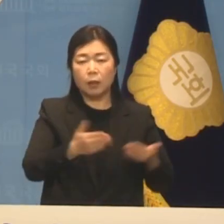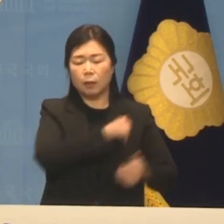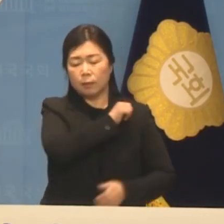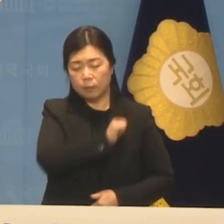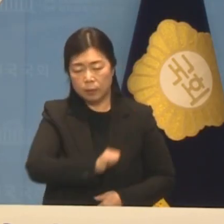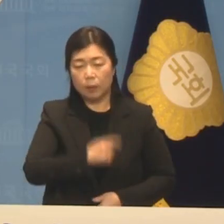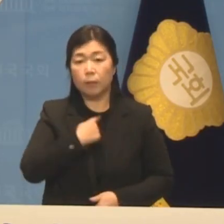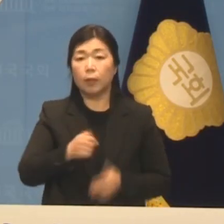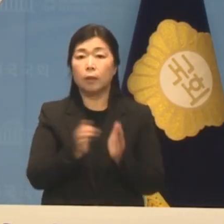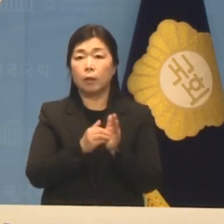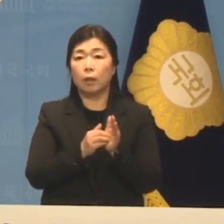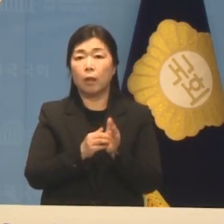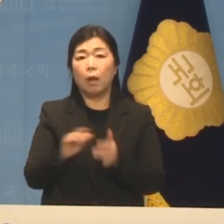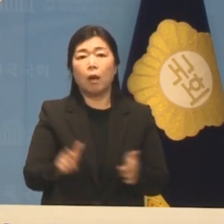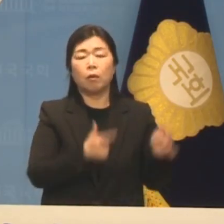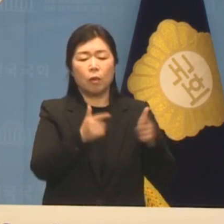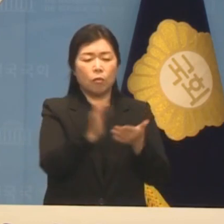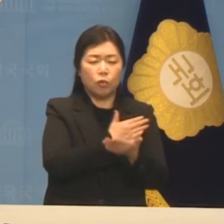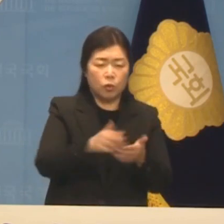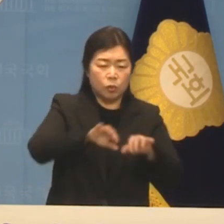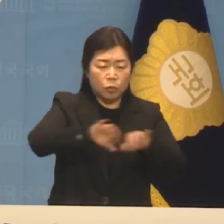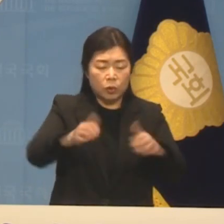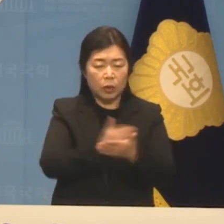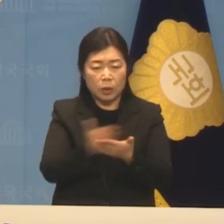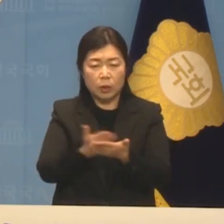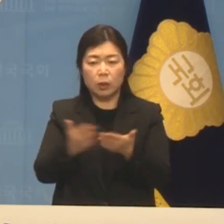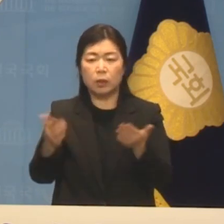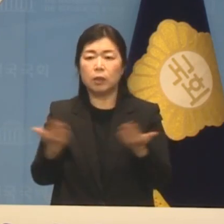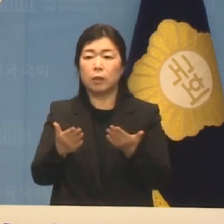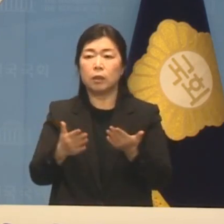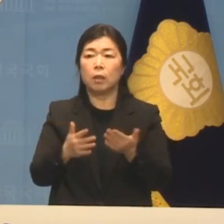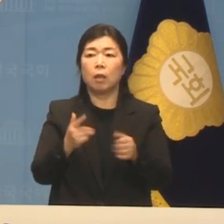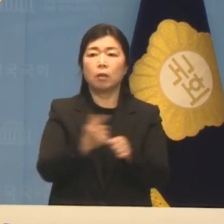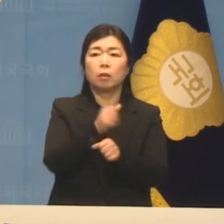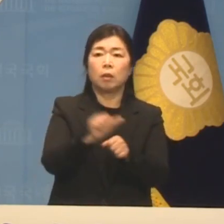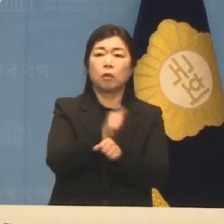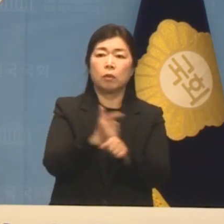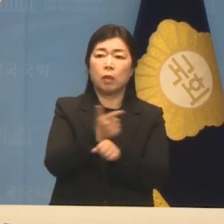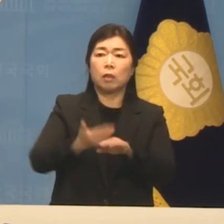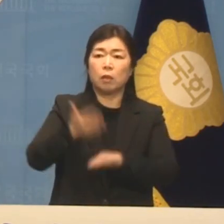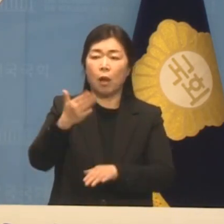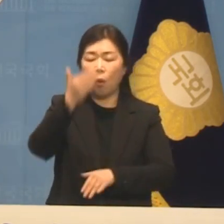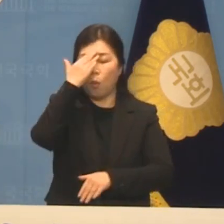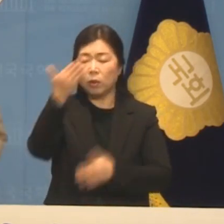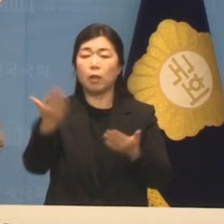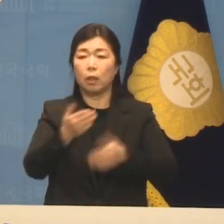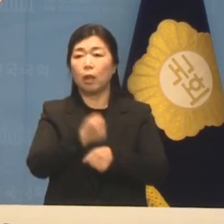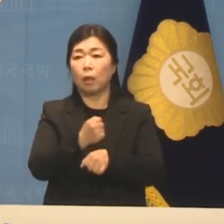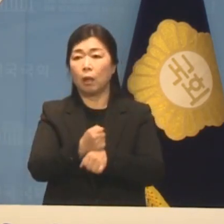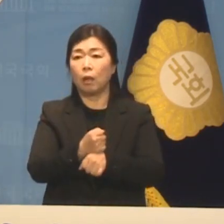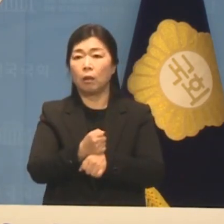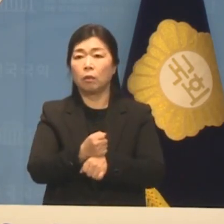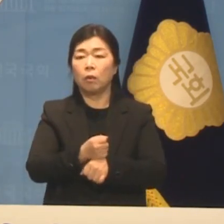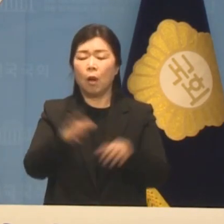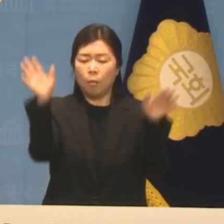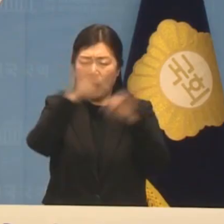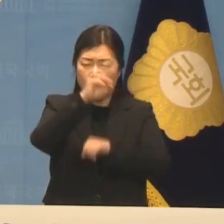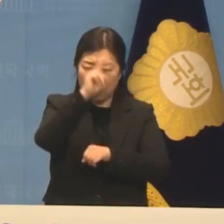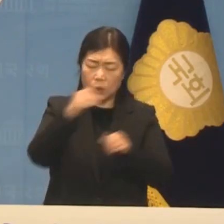했습니다. 하루에도 분류 작업을 하느라 대여섯 시간을 공짜로 일해야 했으며 자정 무렵까지 배송을